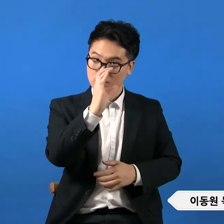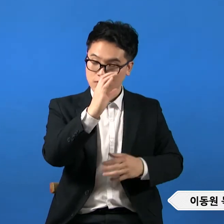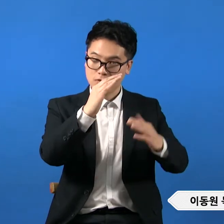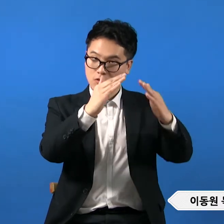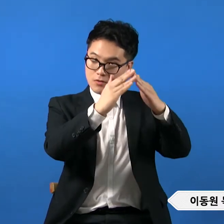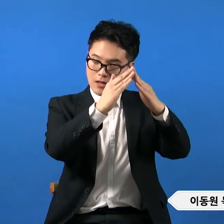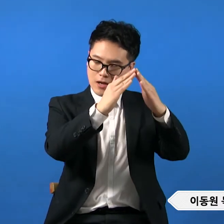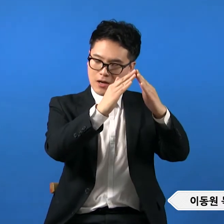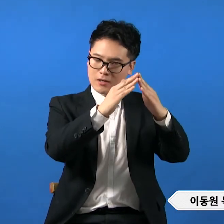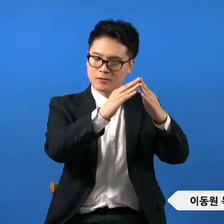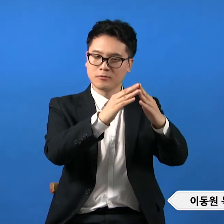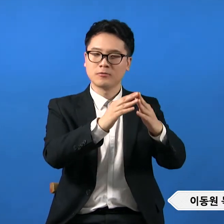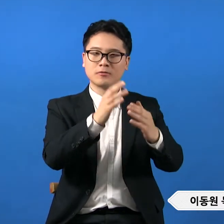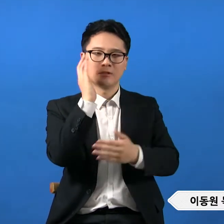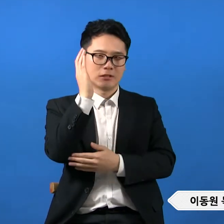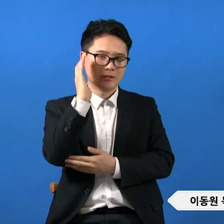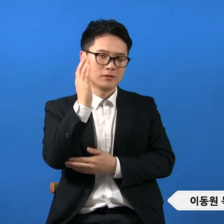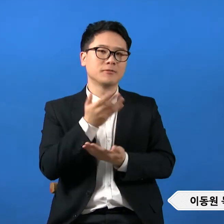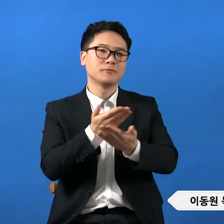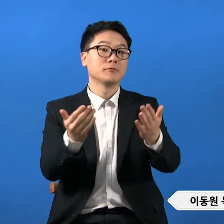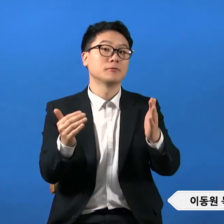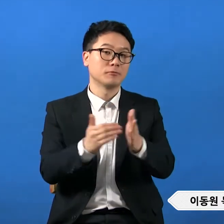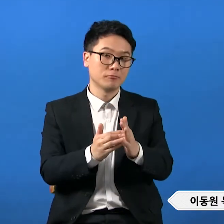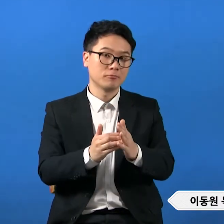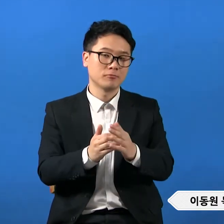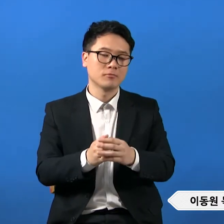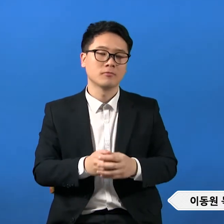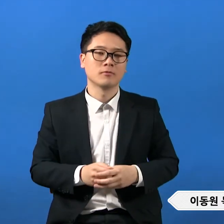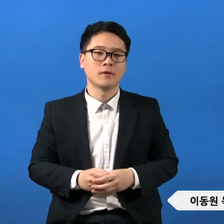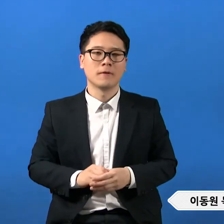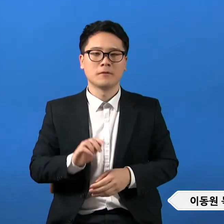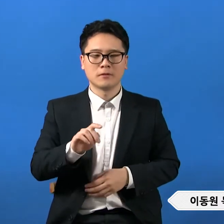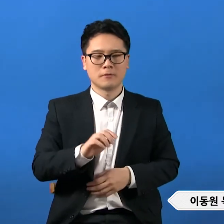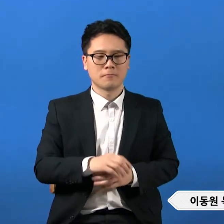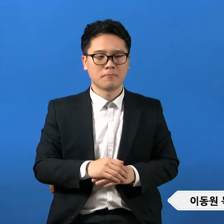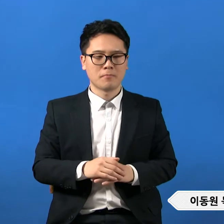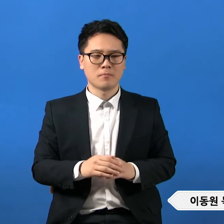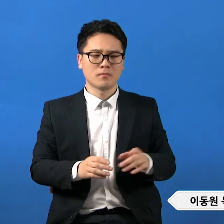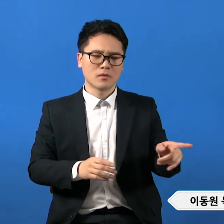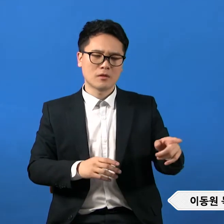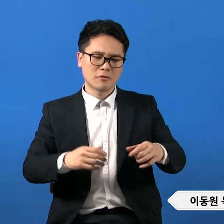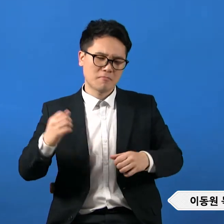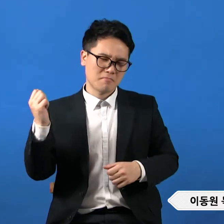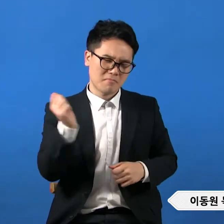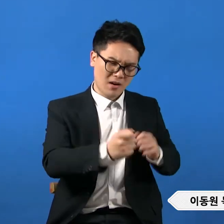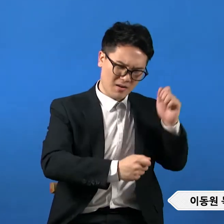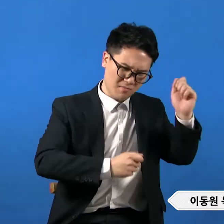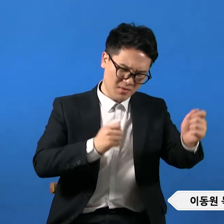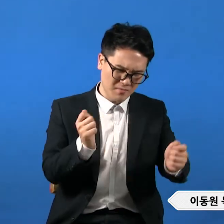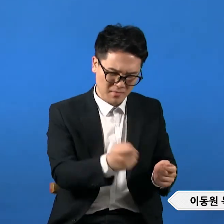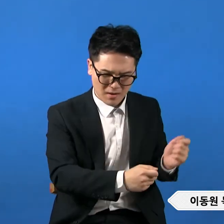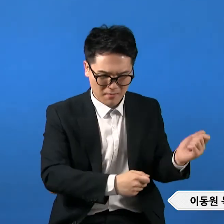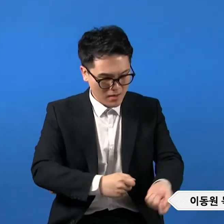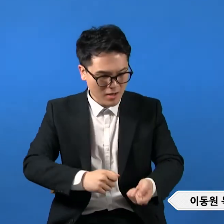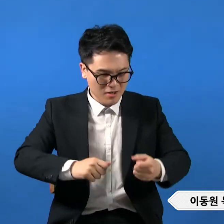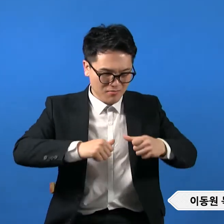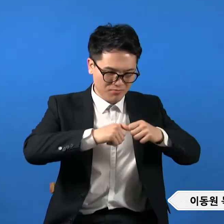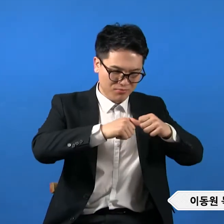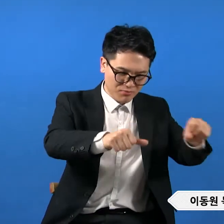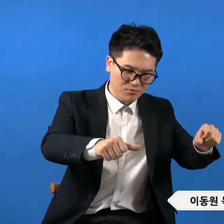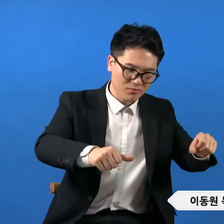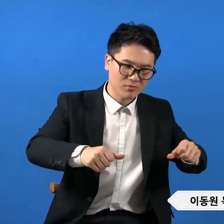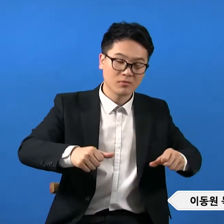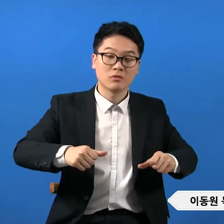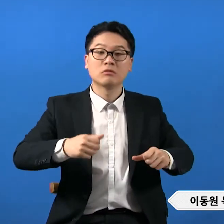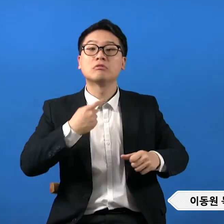들려드렸습니다. 과연 이 파손당한 피에타 상은 다시 회복될 수가 있었을까요? 자, 바티칸